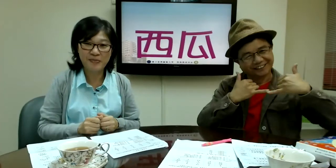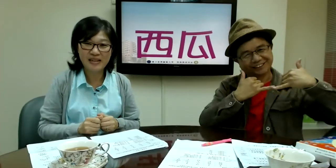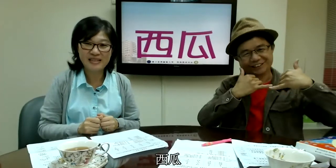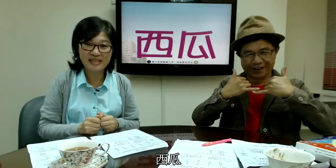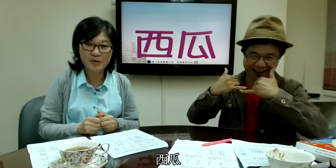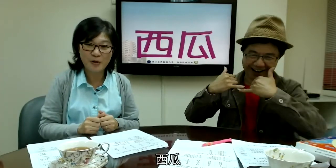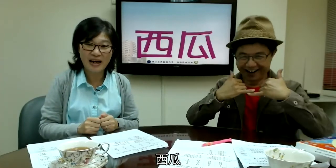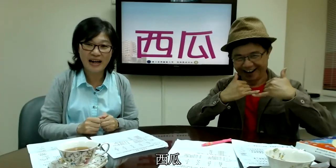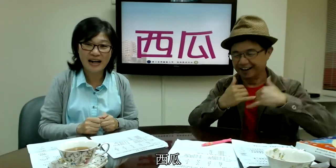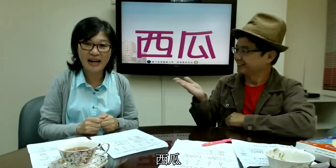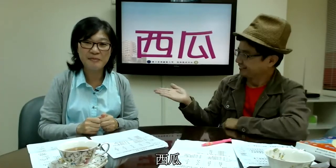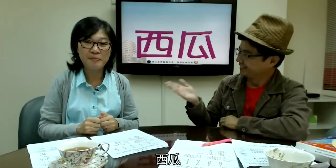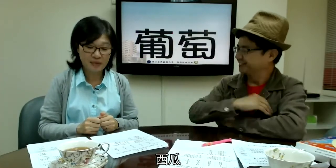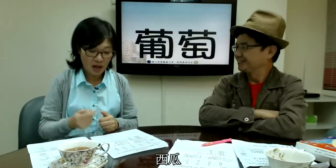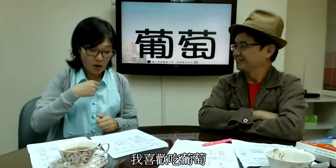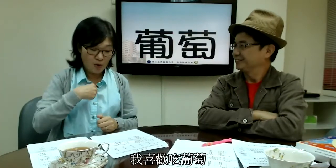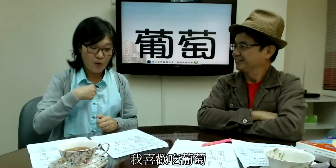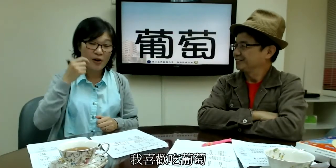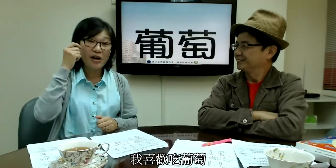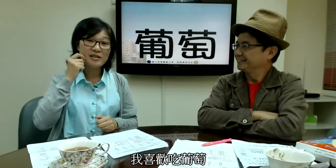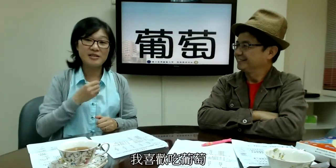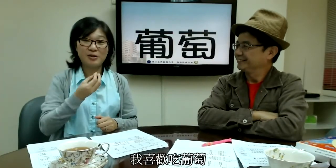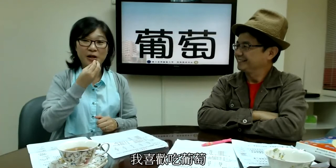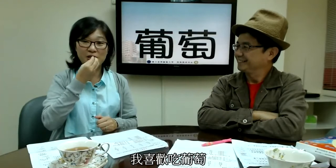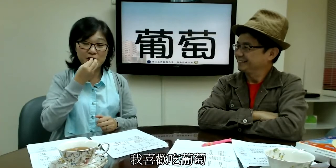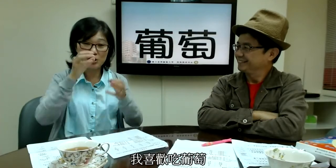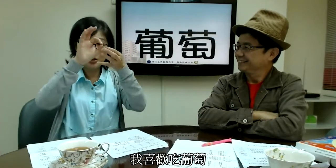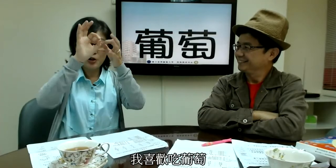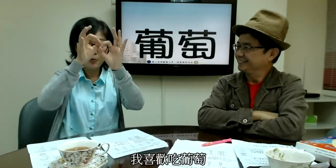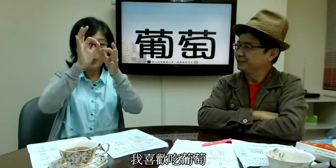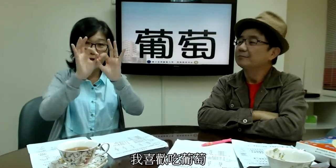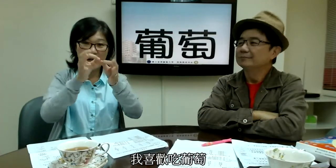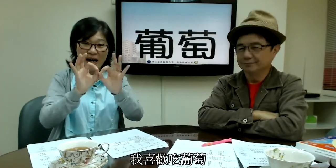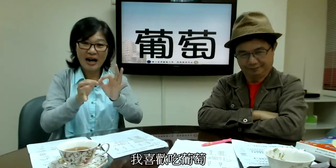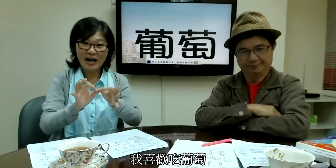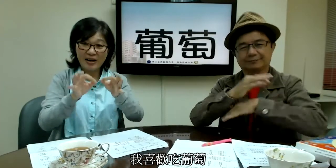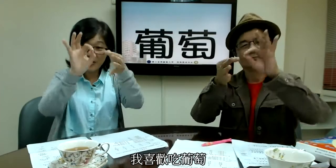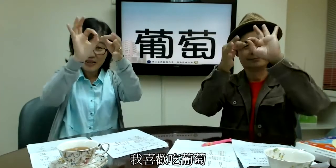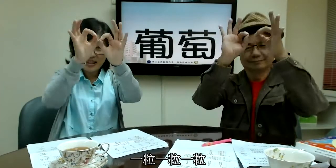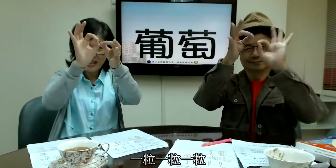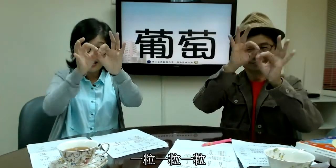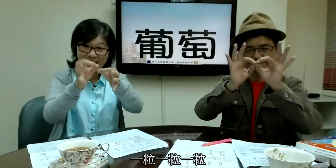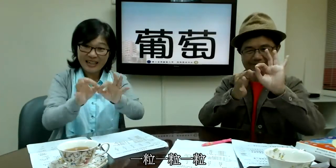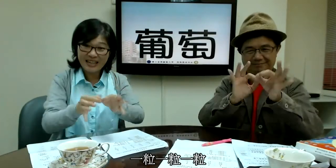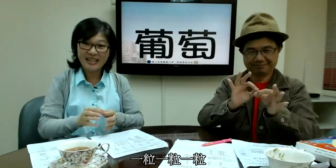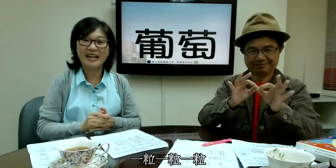西瓜。我喜欢吃葡萄，一粒一粒一粒，